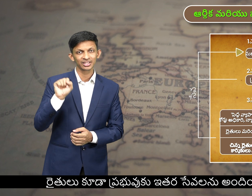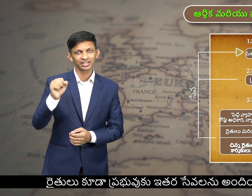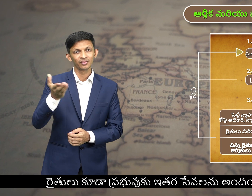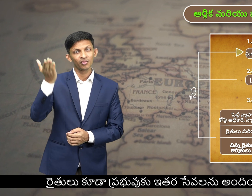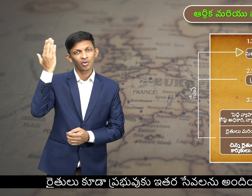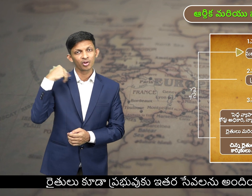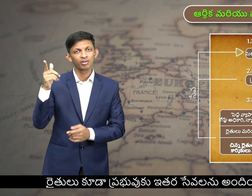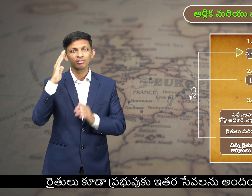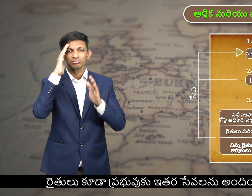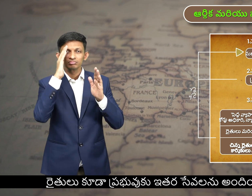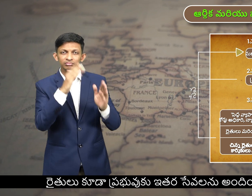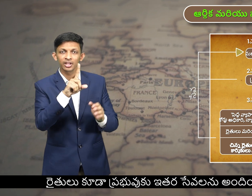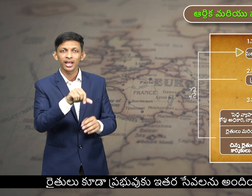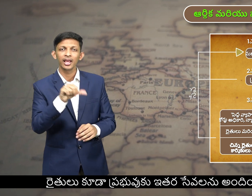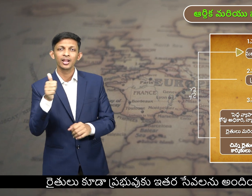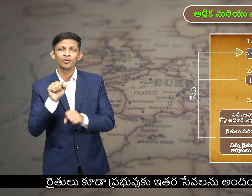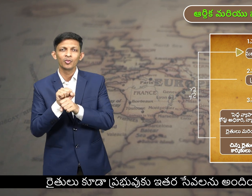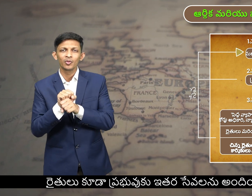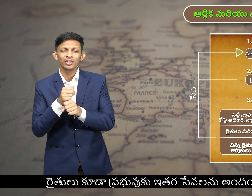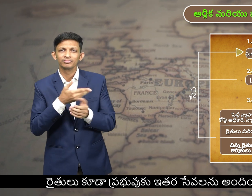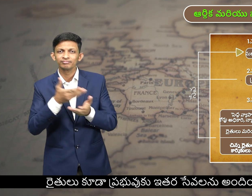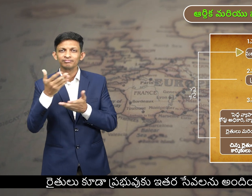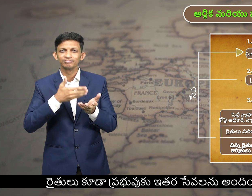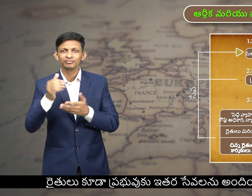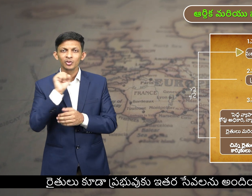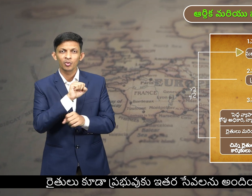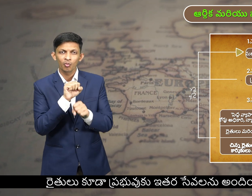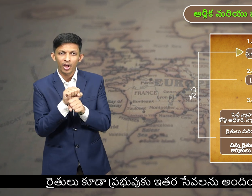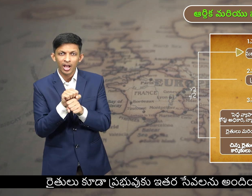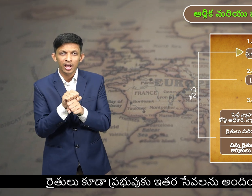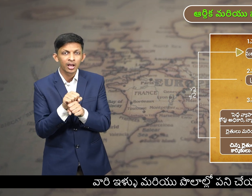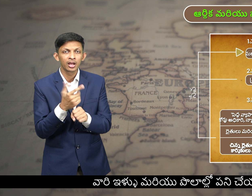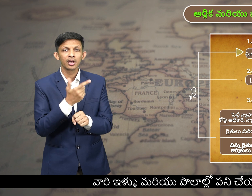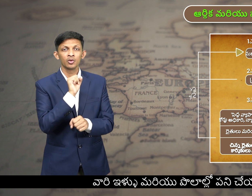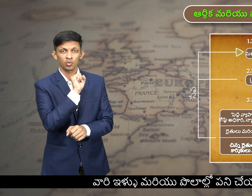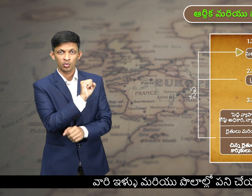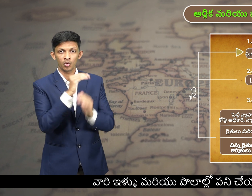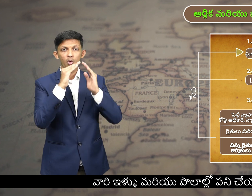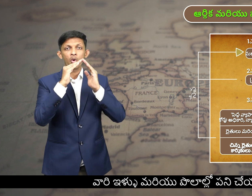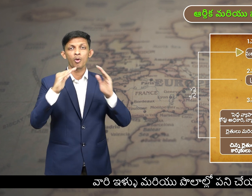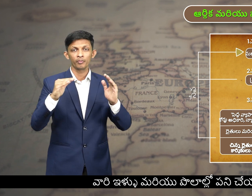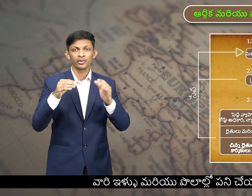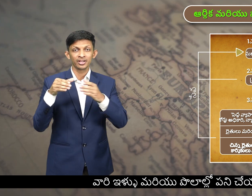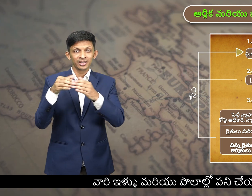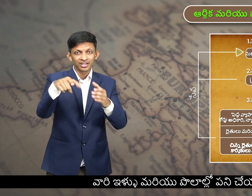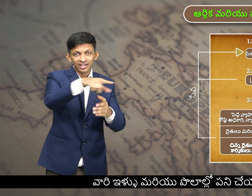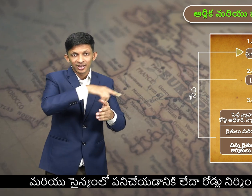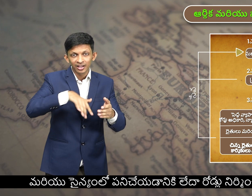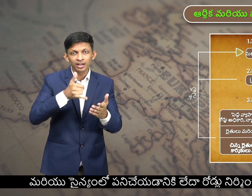రైతులు కూడా ప్రభువులకు ఇతర సేవలను అందించవలసి వచ్చింది. వారి ఇల్లు మరియు పొలాల్లో పనిచేయటానికి